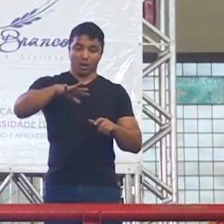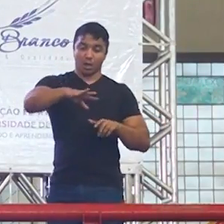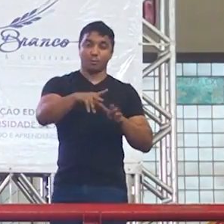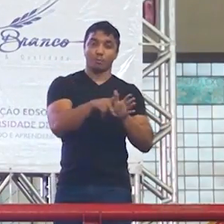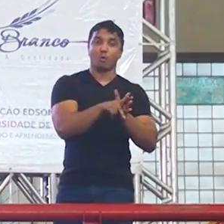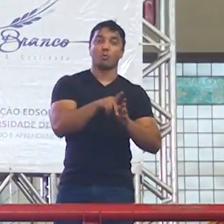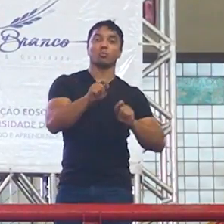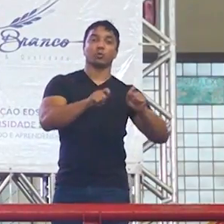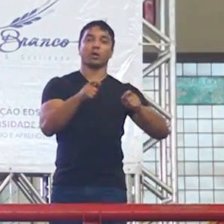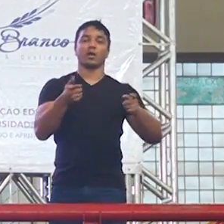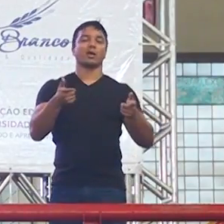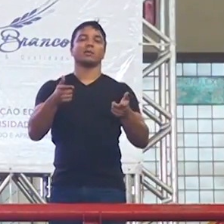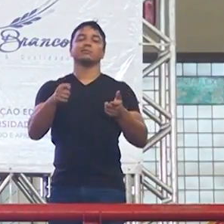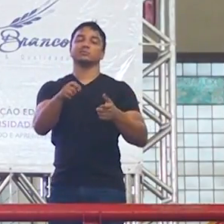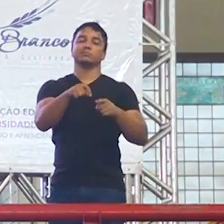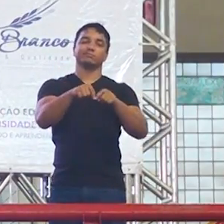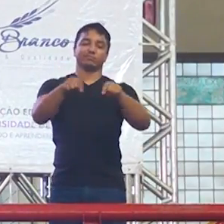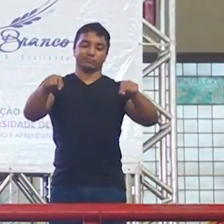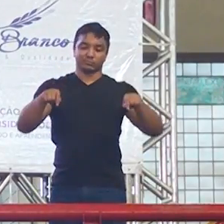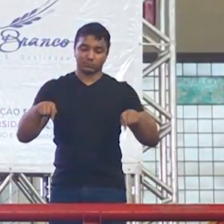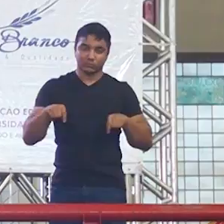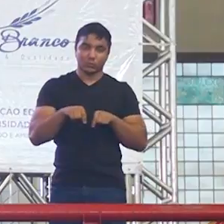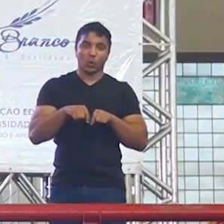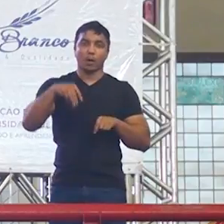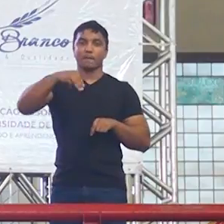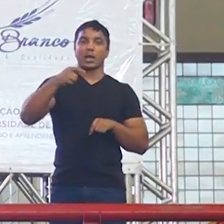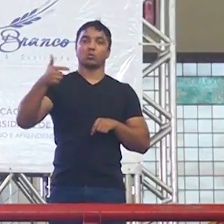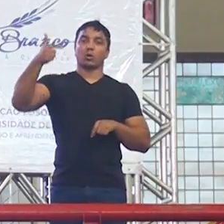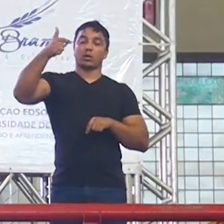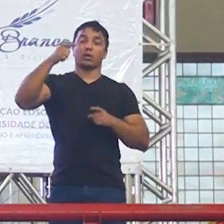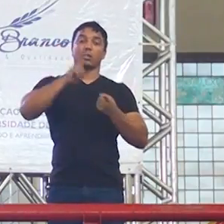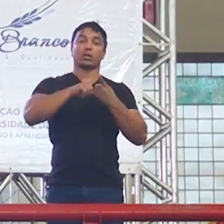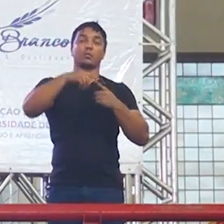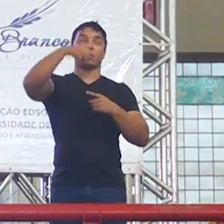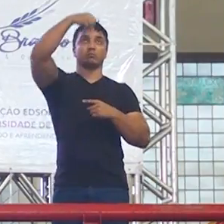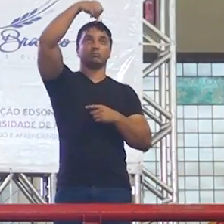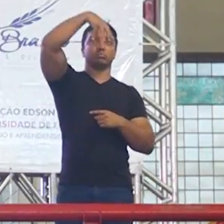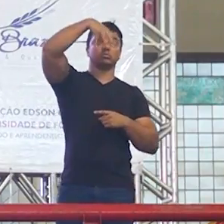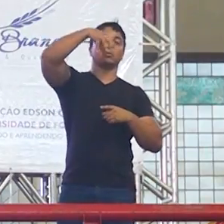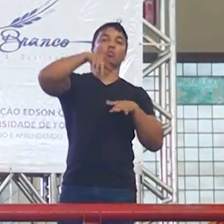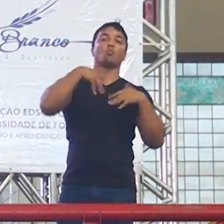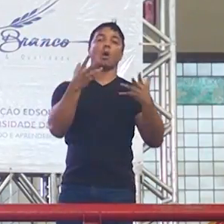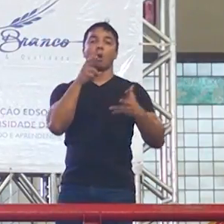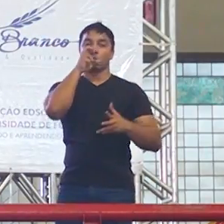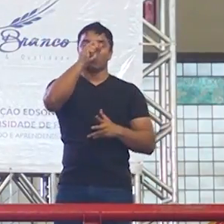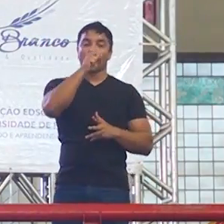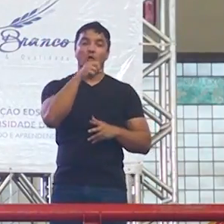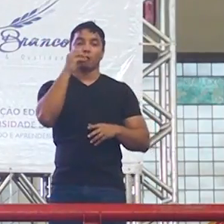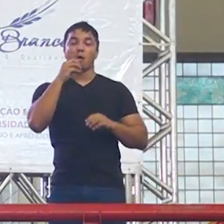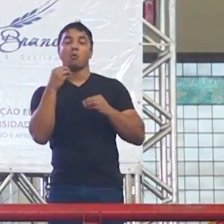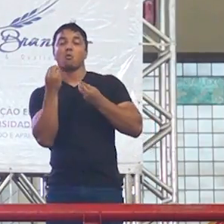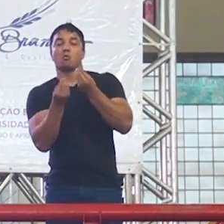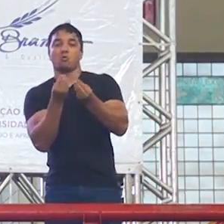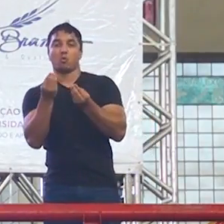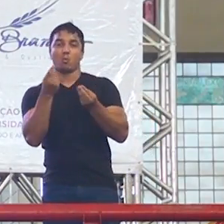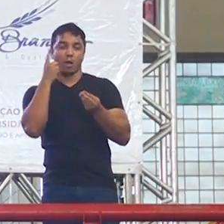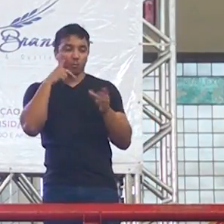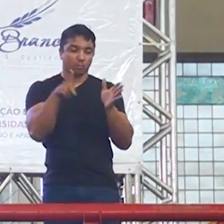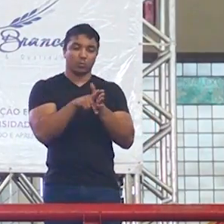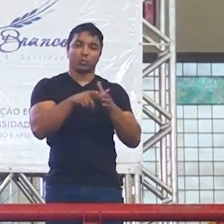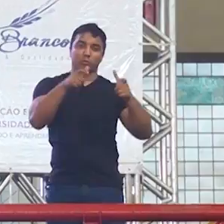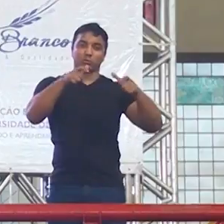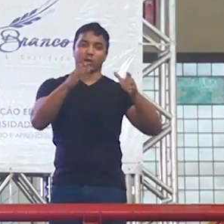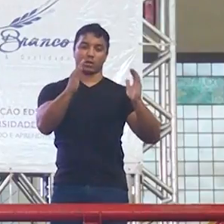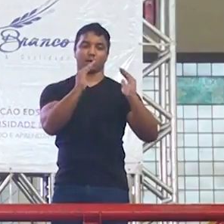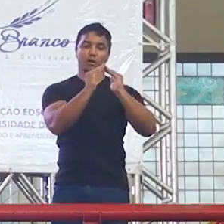do cômodo em metro quadrado e a potência da lâmpada em watts, e foi utilizado como referência para o primeiro pavimento de